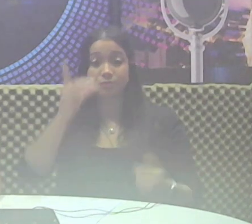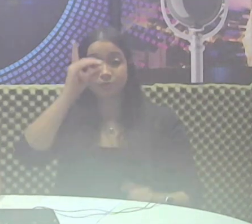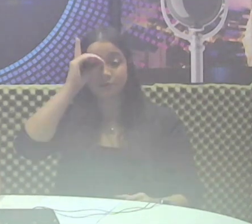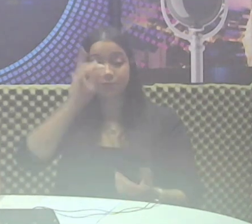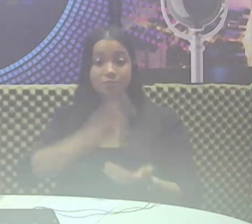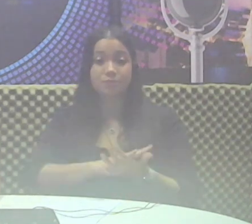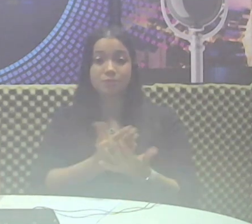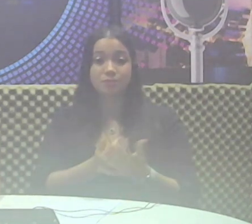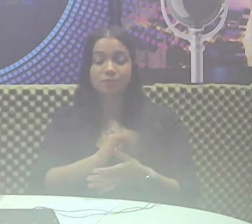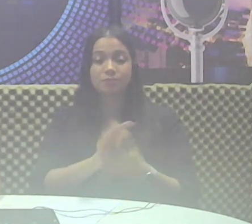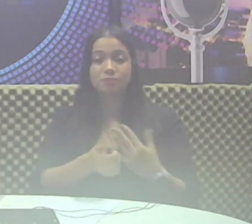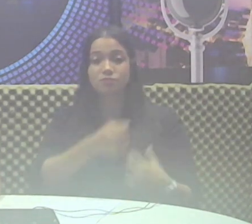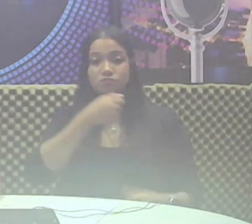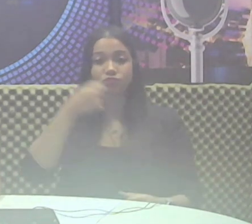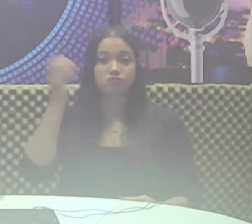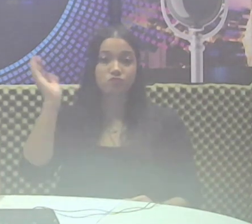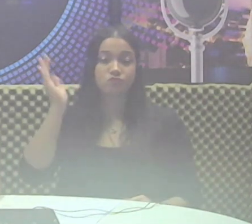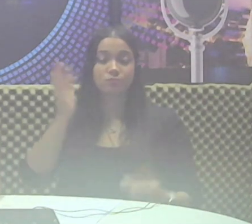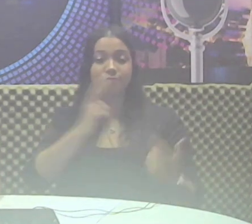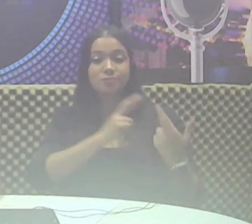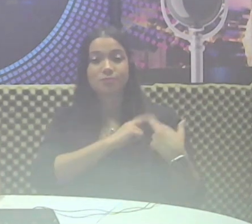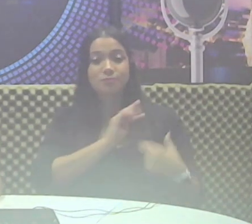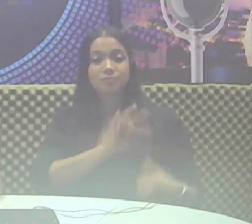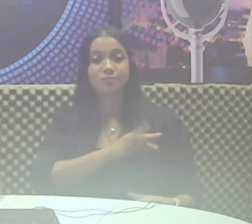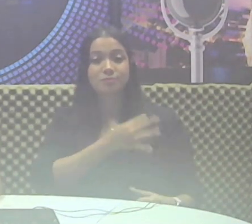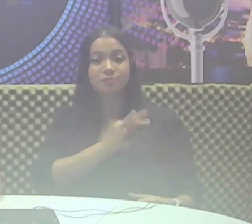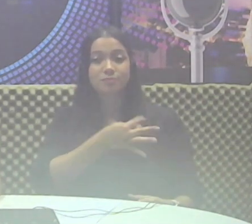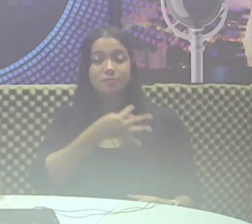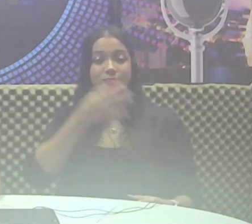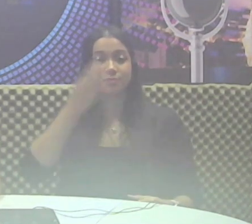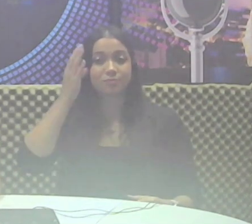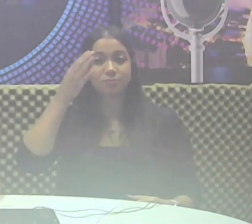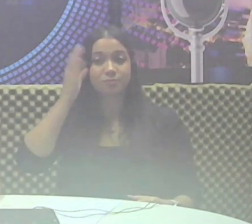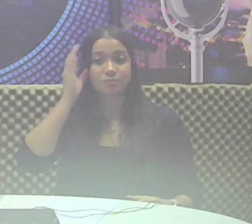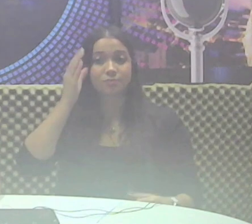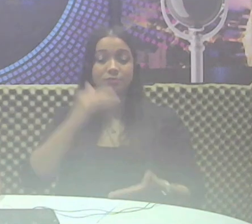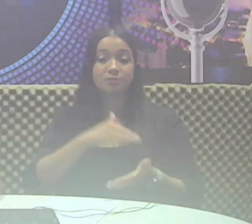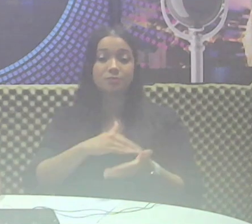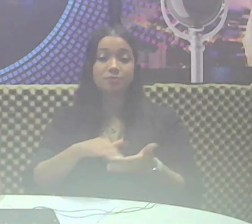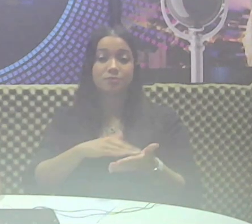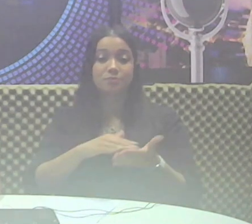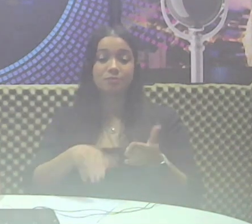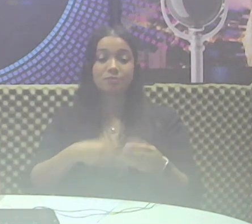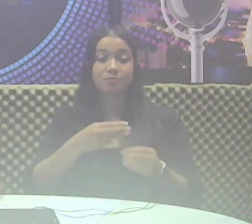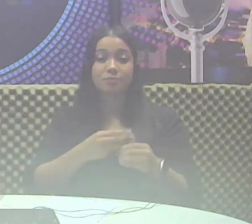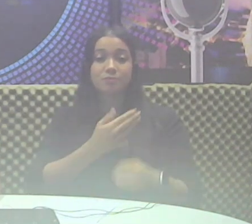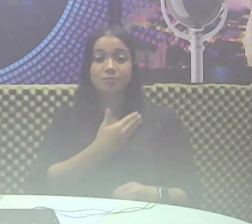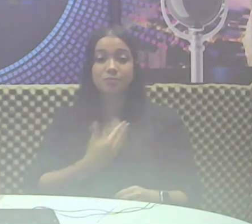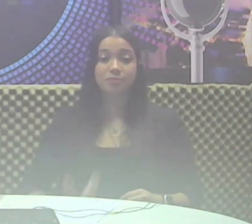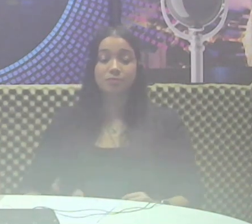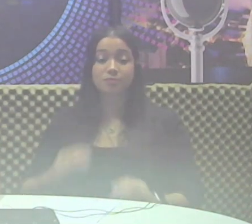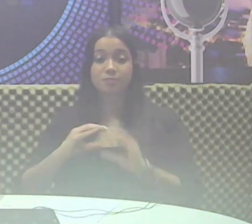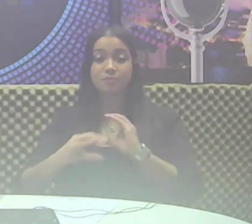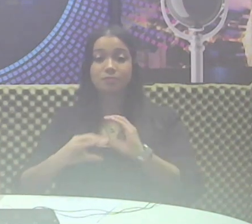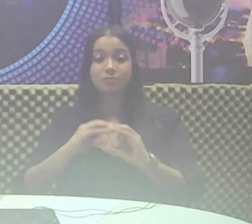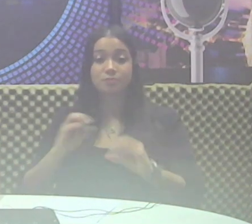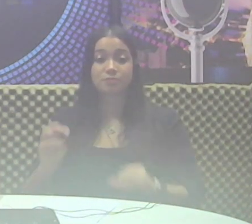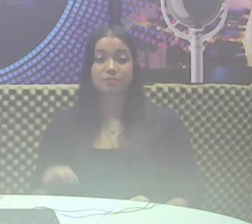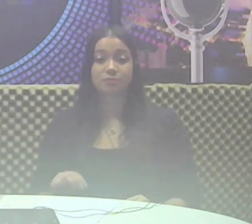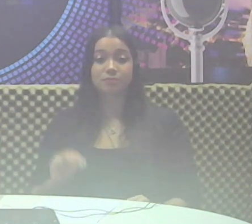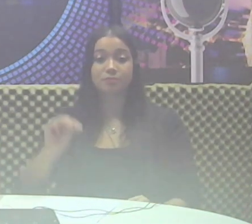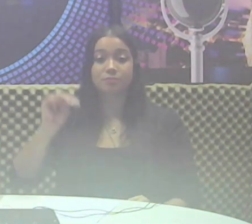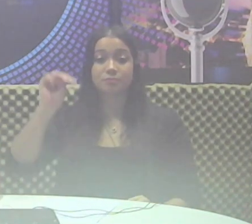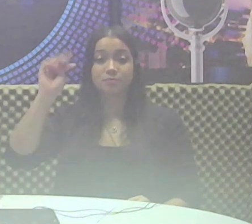Aires. Tradução em Libras, Amanda Valentim. Responsável técnico, Cristiano Silva. Secretário Municipal de Governo e